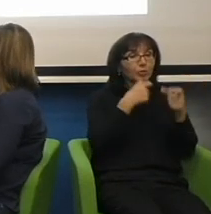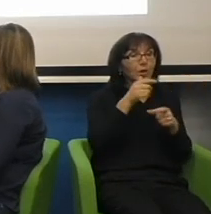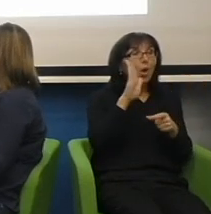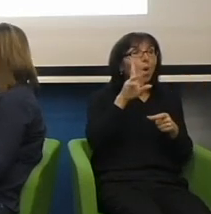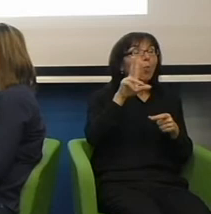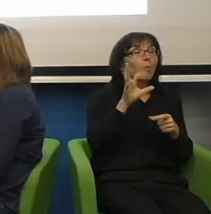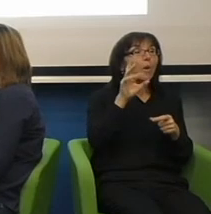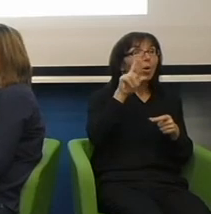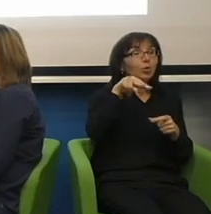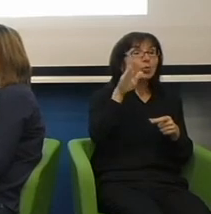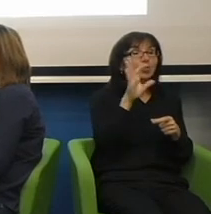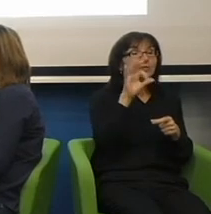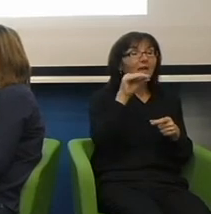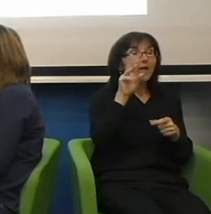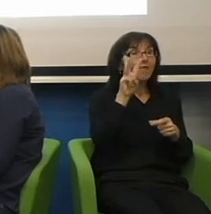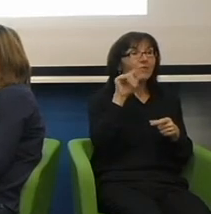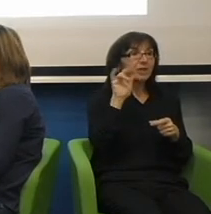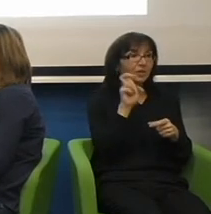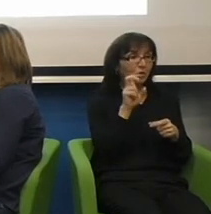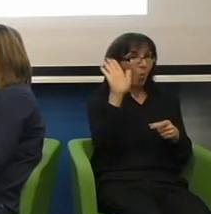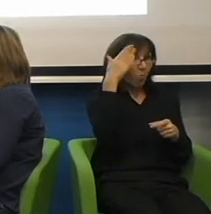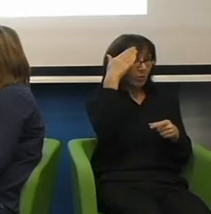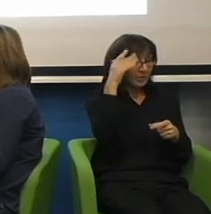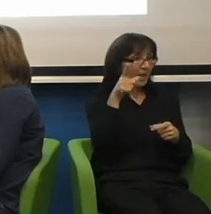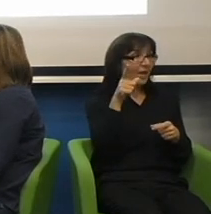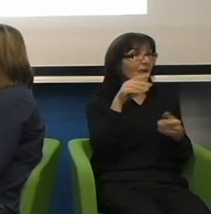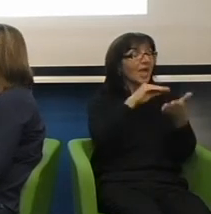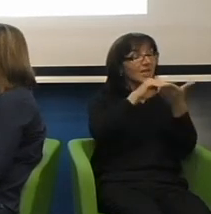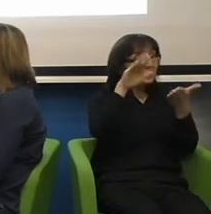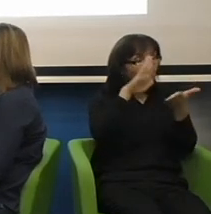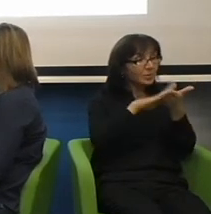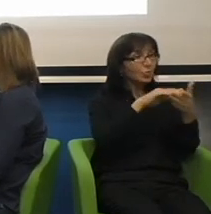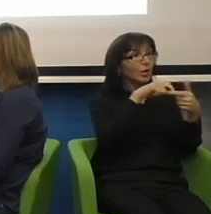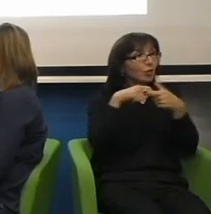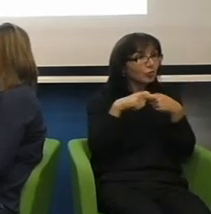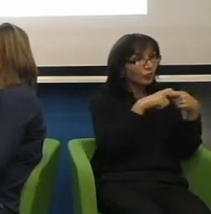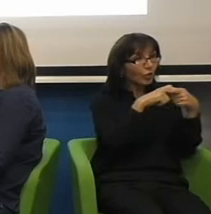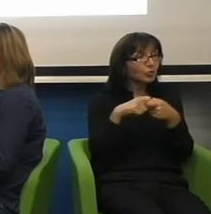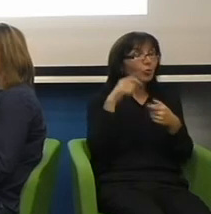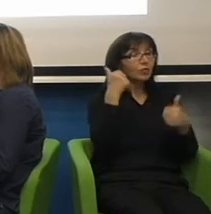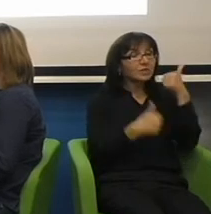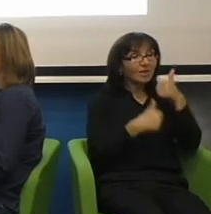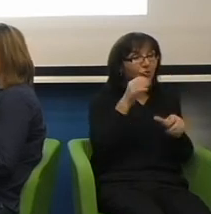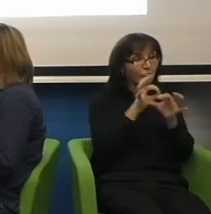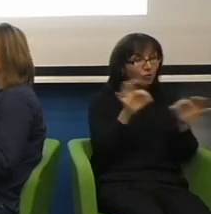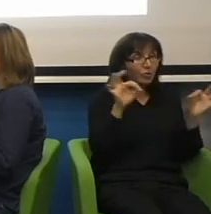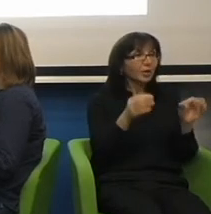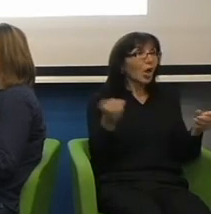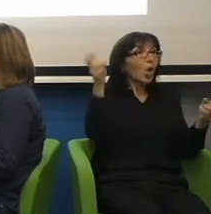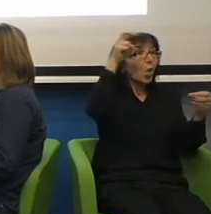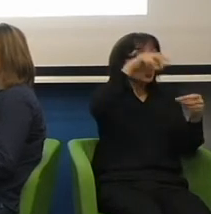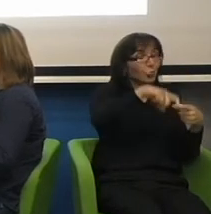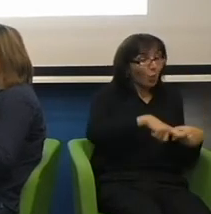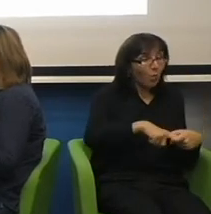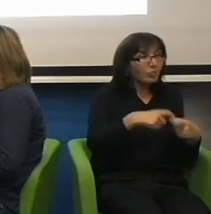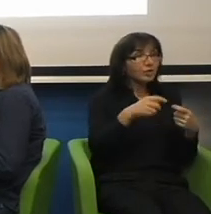Borusewicza, przez niego zapisuje się do wolnych związków zawodowych, wkrótce dołączy do nich Wałęsa i zaczyna się taki, to oczywiście pociąga